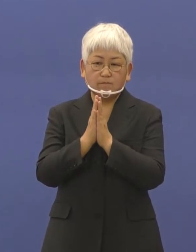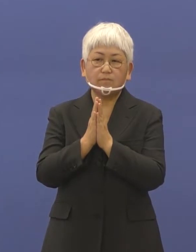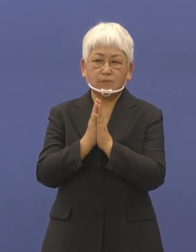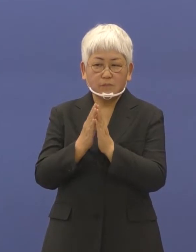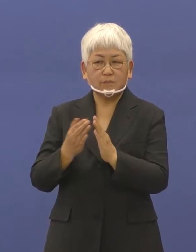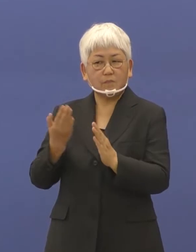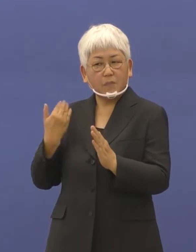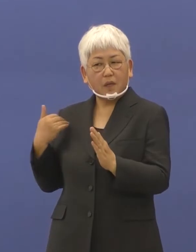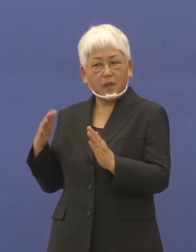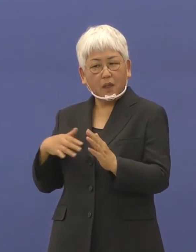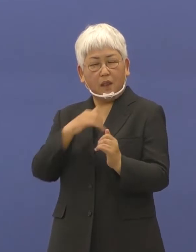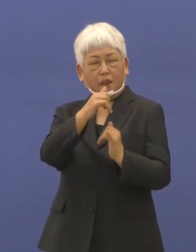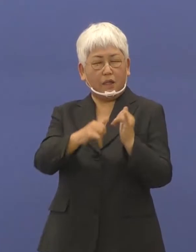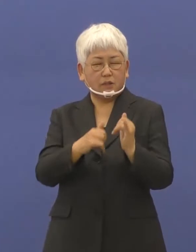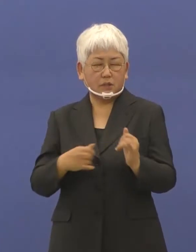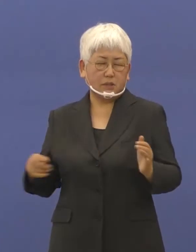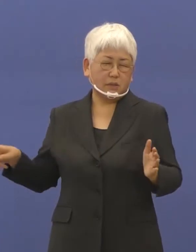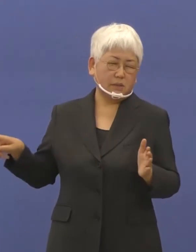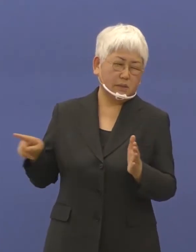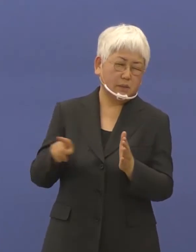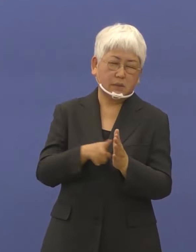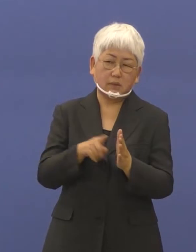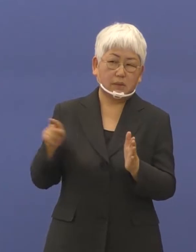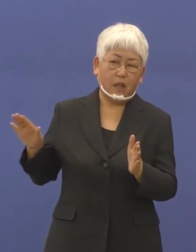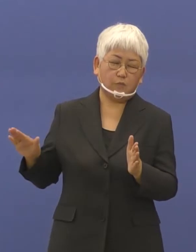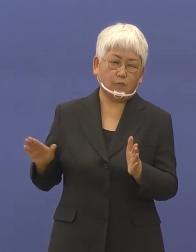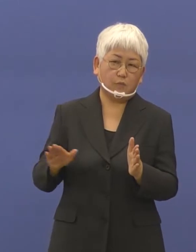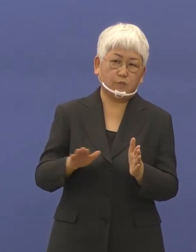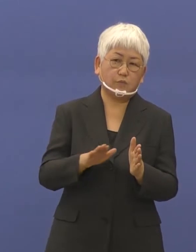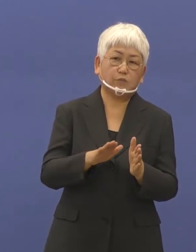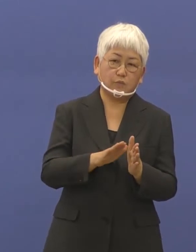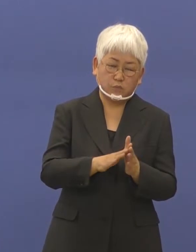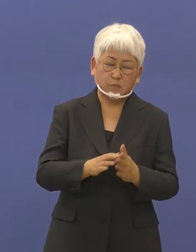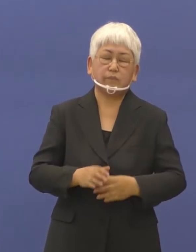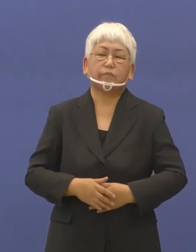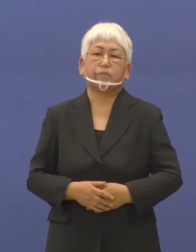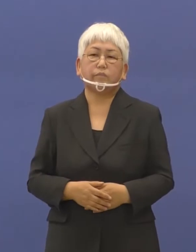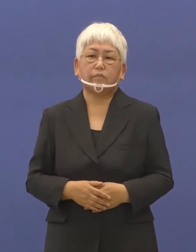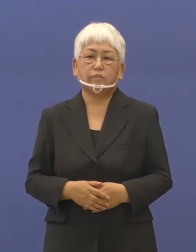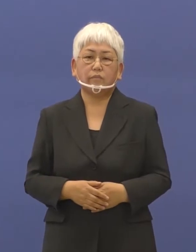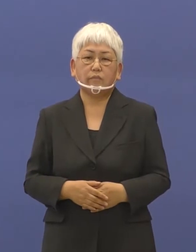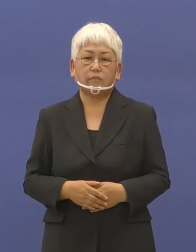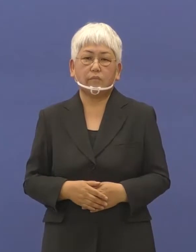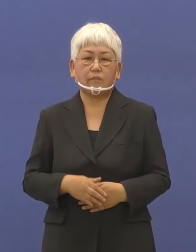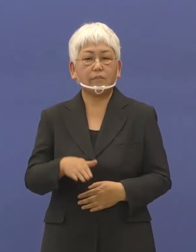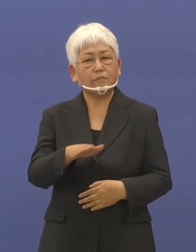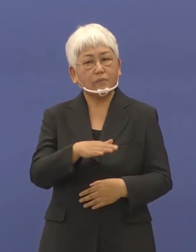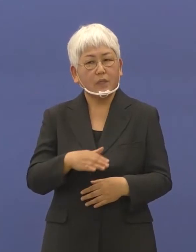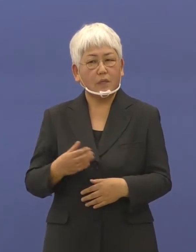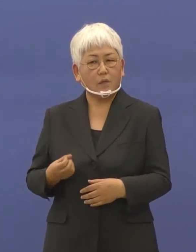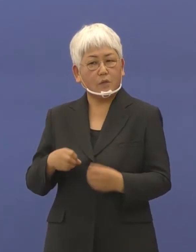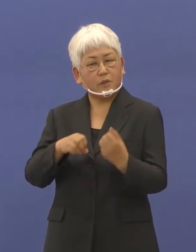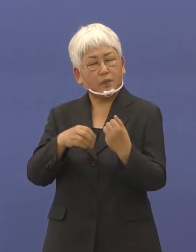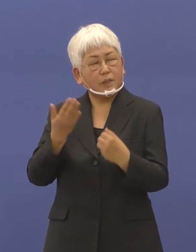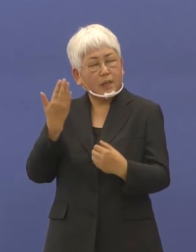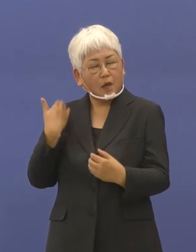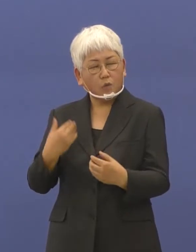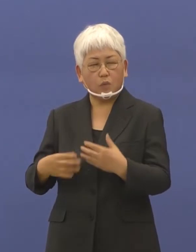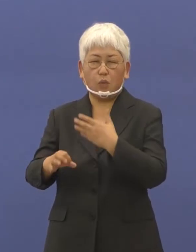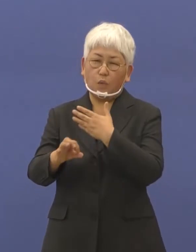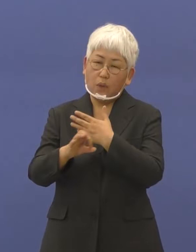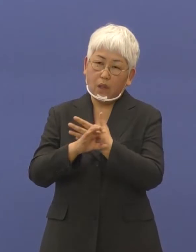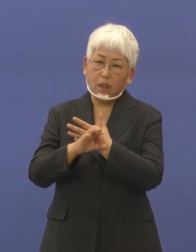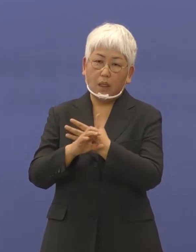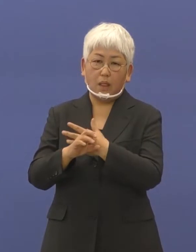のはこのやはり慣習っていうものに支えられてると思うんですよね、過去の例という